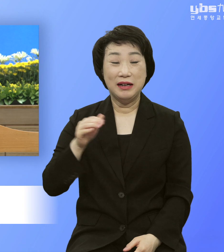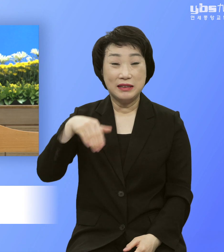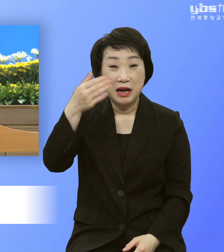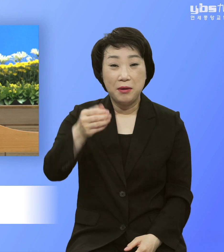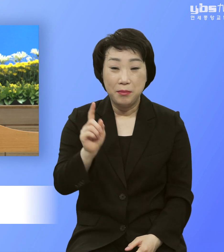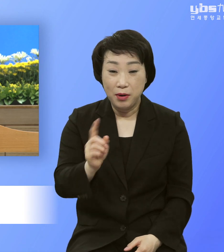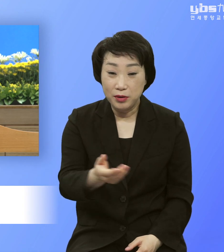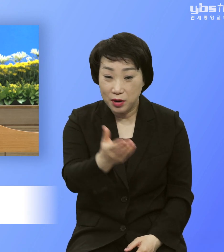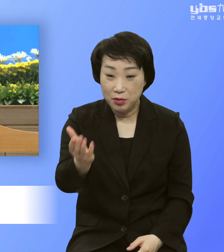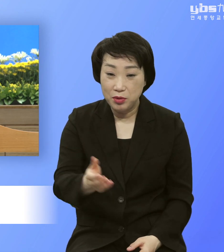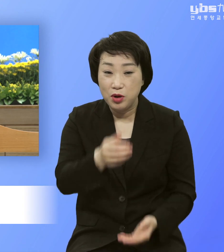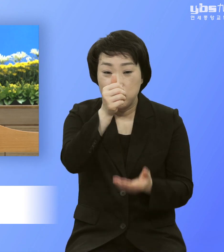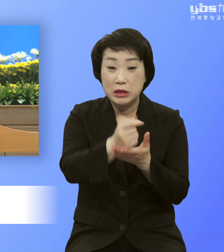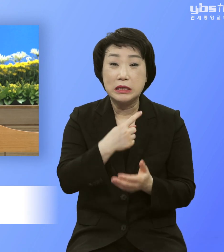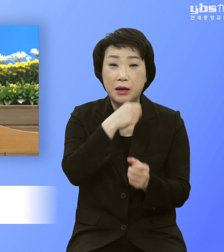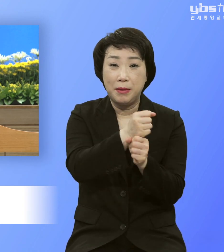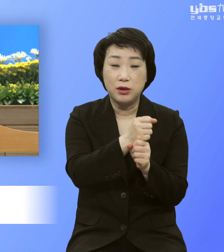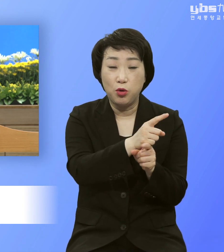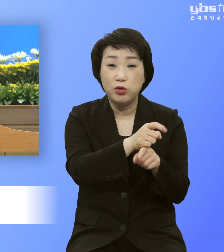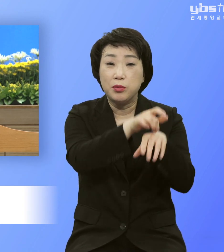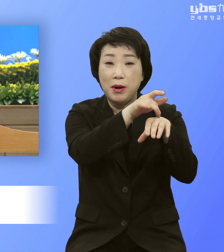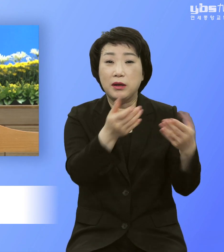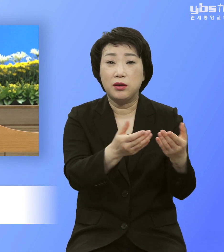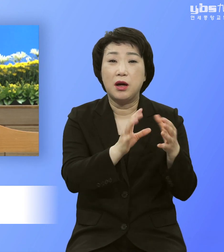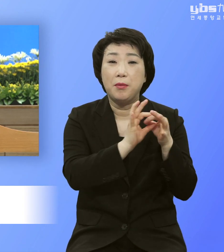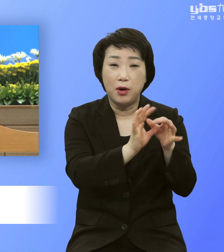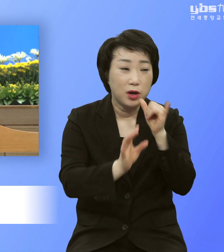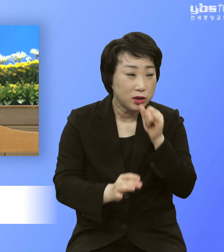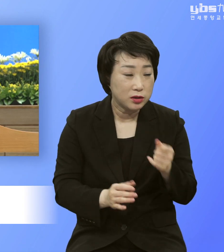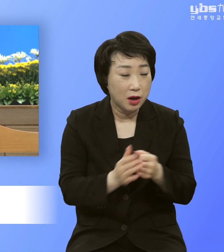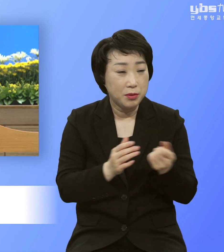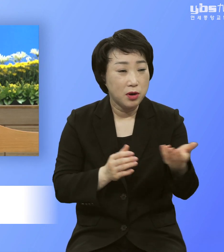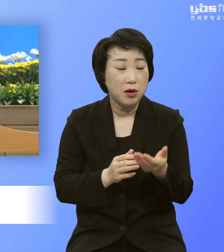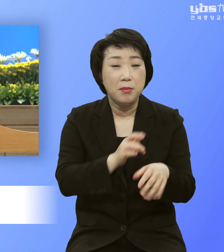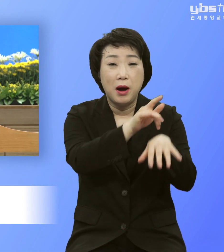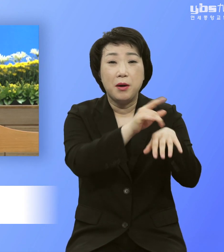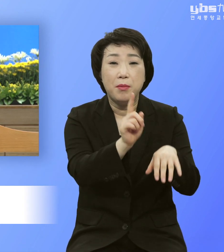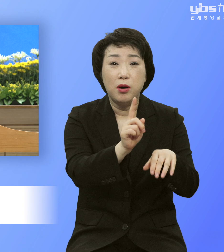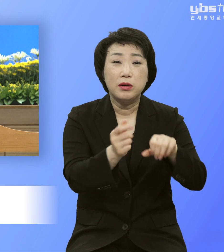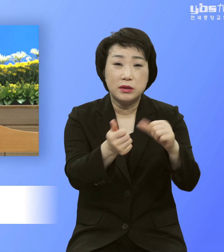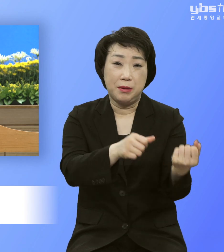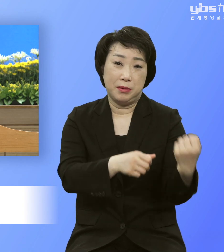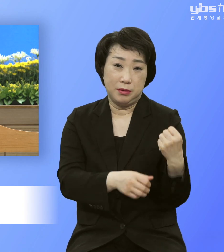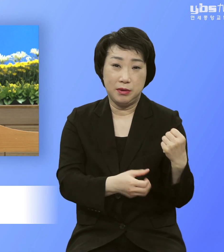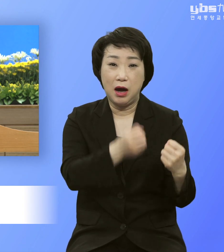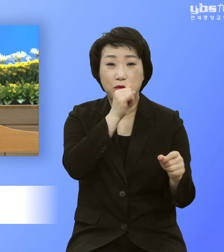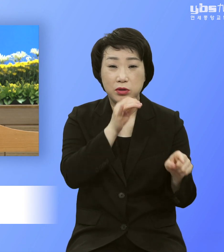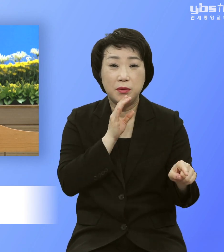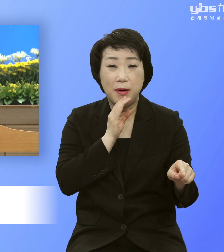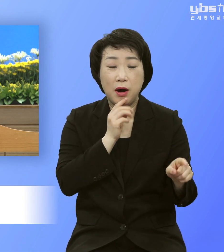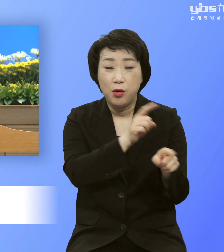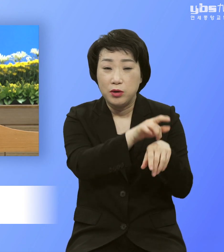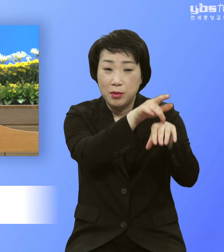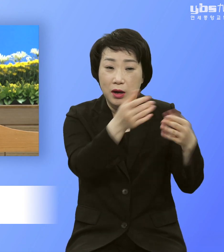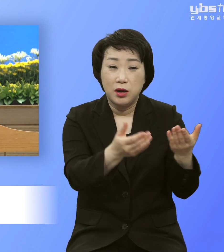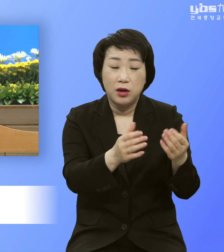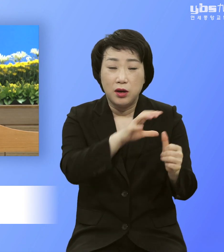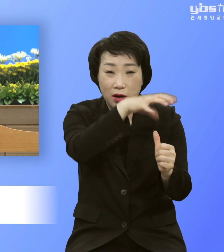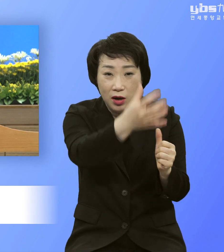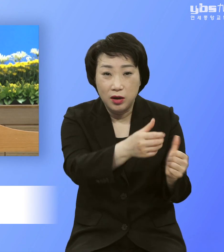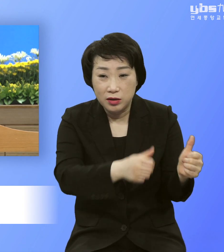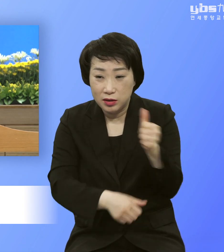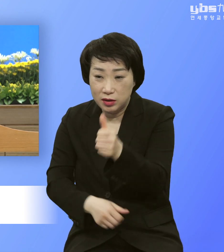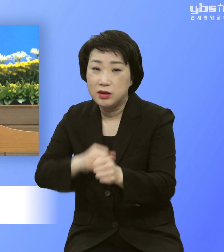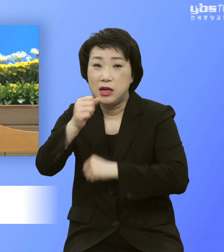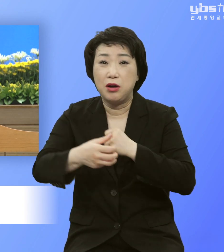뭡니까? 죄를 지켜 하는 자는 마귀에 속한다. 마귀는 사망의 세력에 떴다. 마귀 사탄 귀신의 손에서